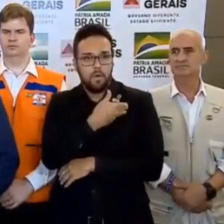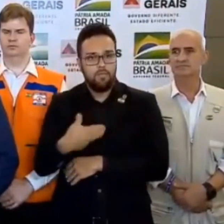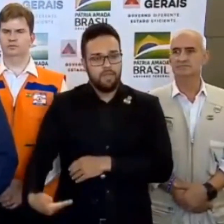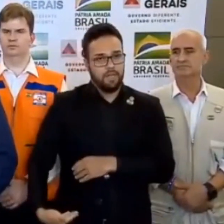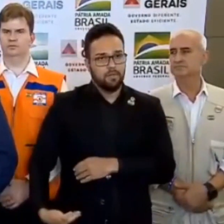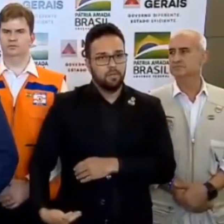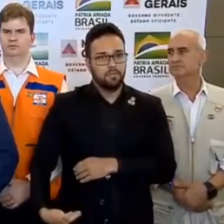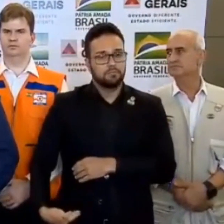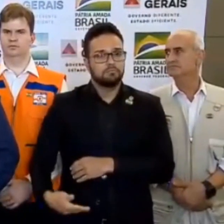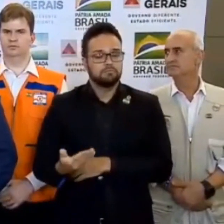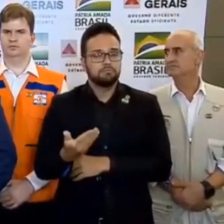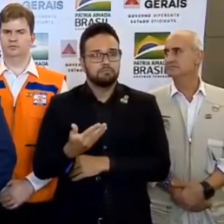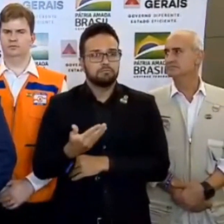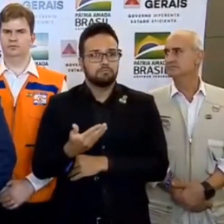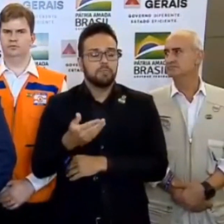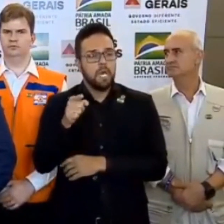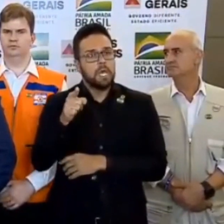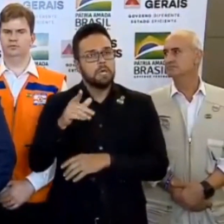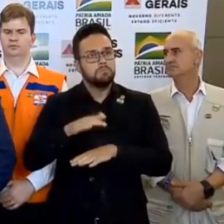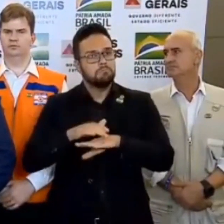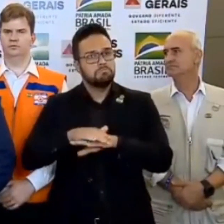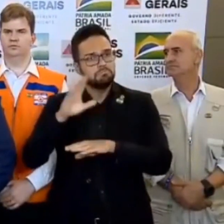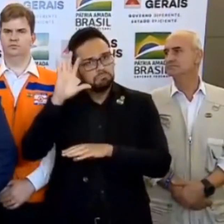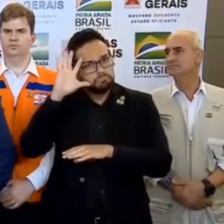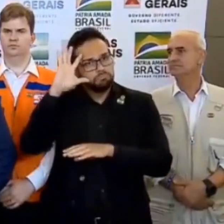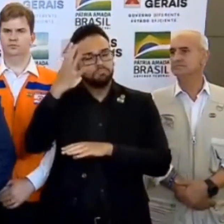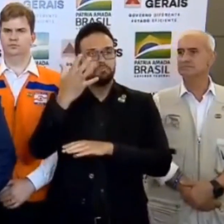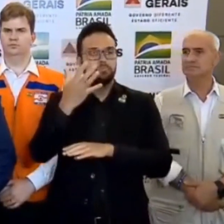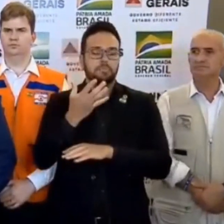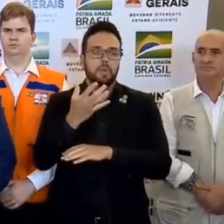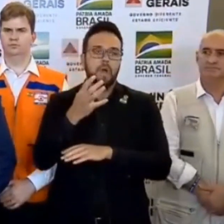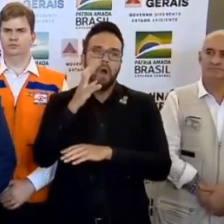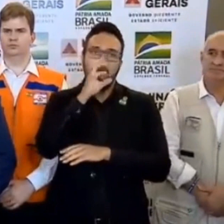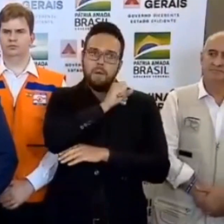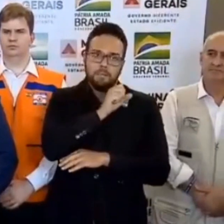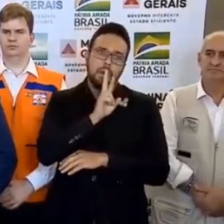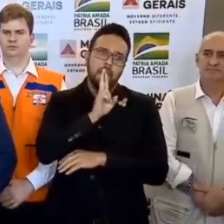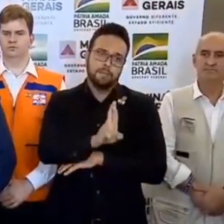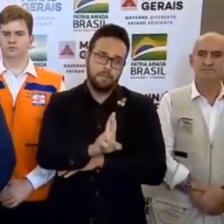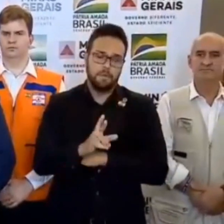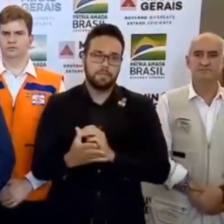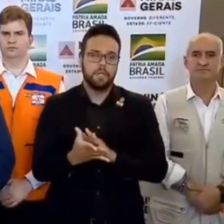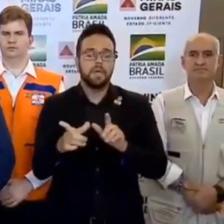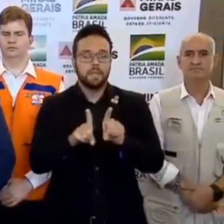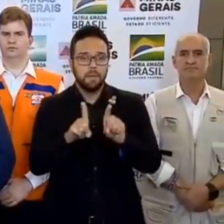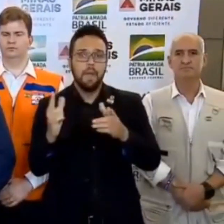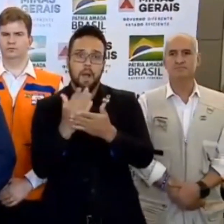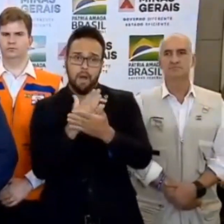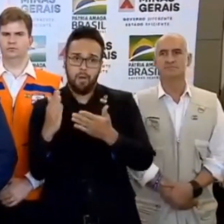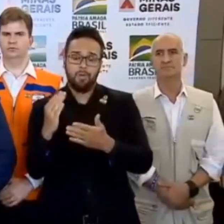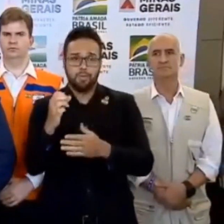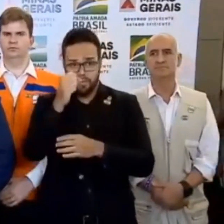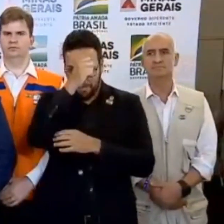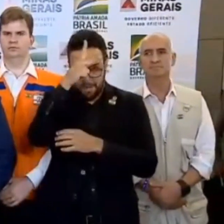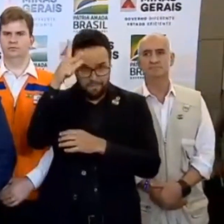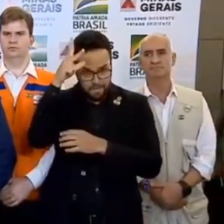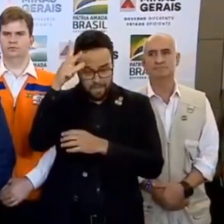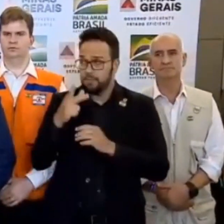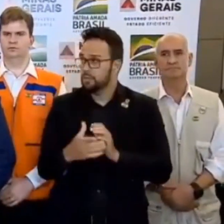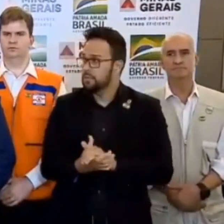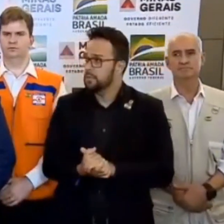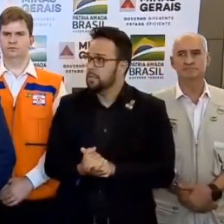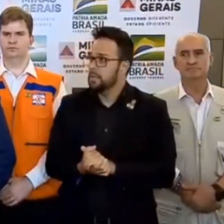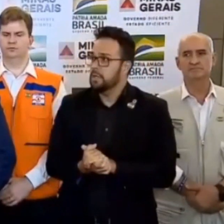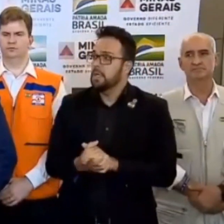resposta ao problema ocorrido com esse momento difícil do Estado, bem como aos prefeitos aqui atingidos.